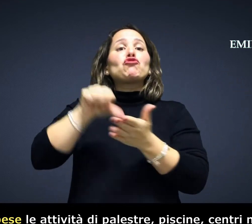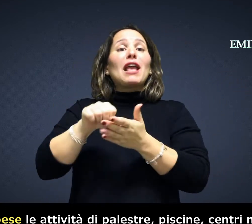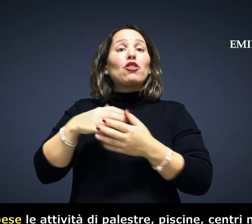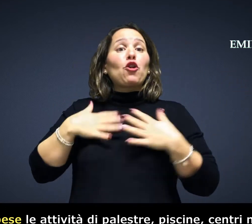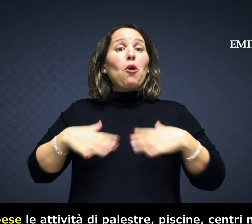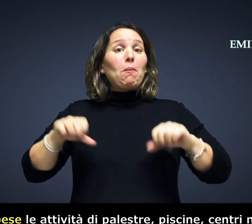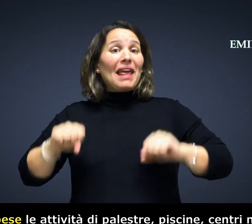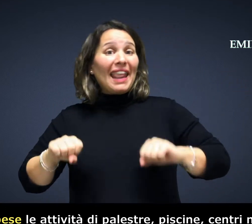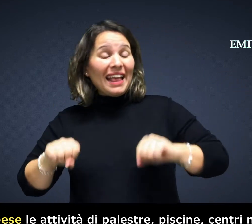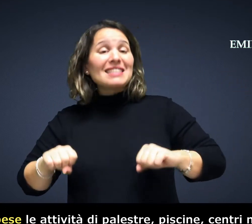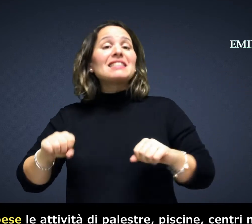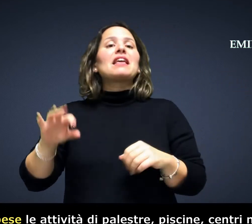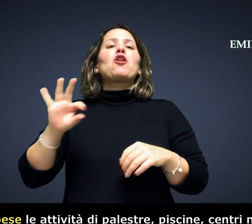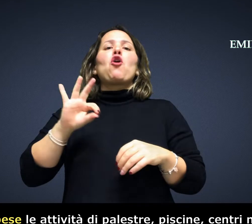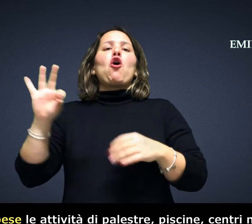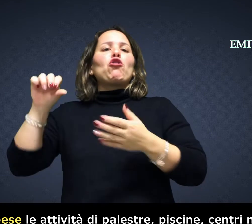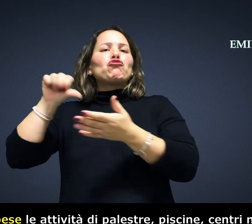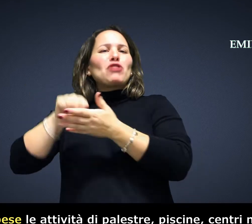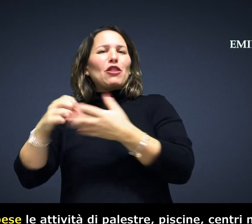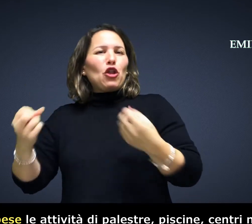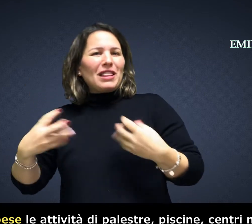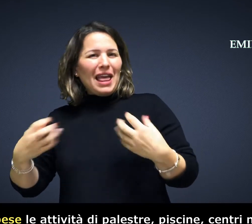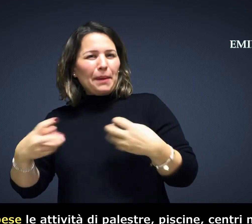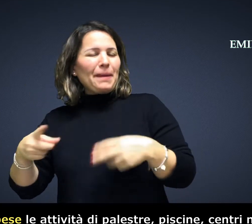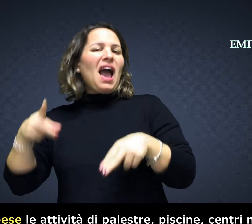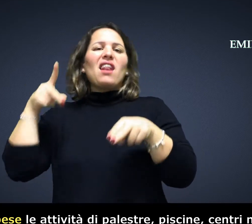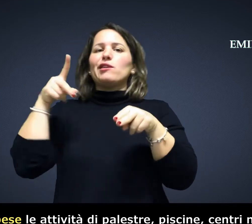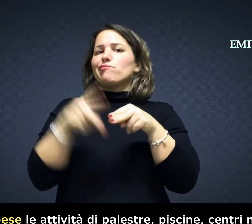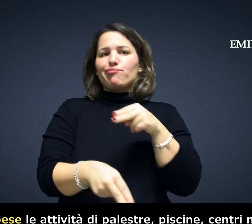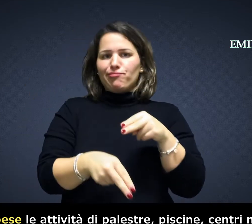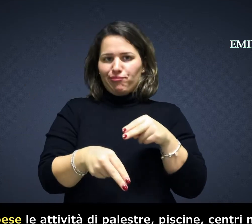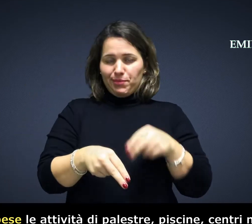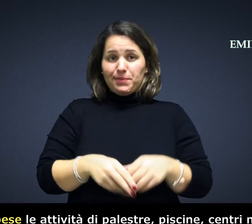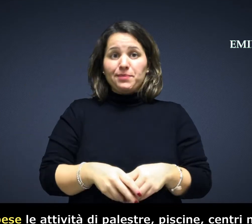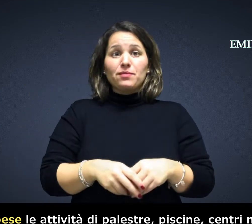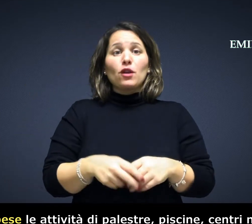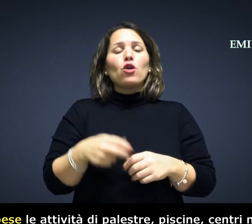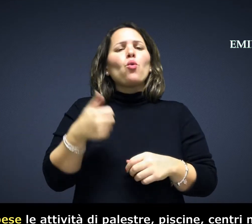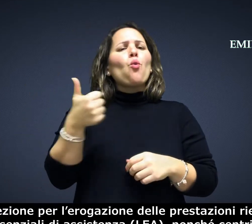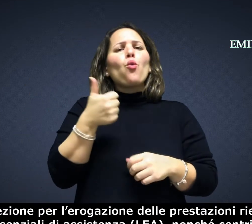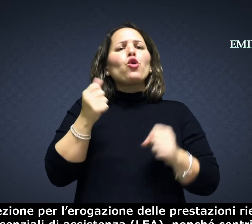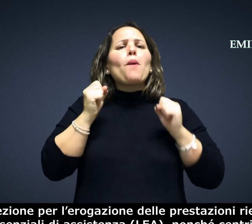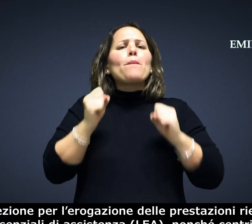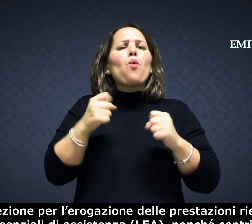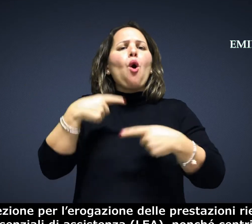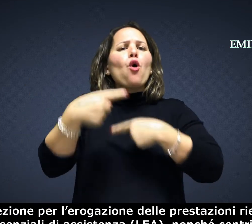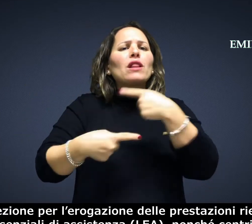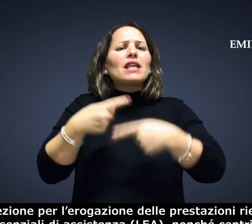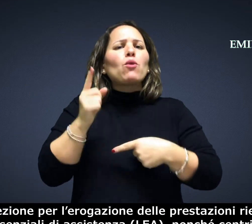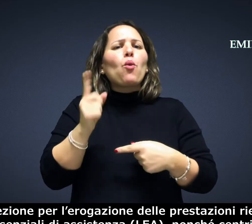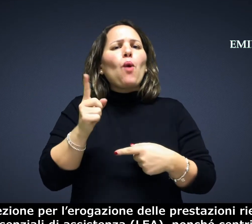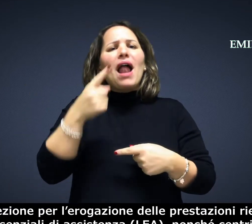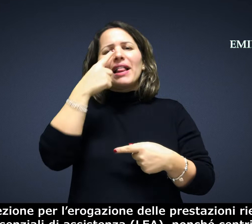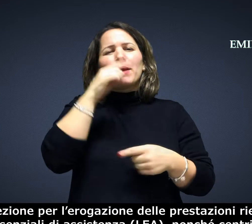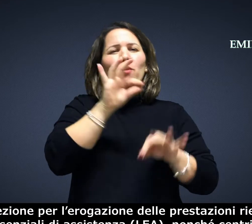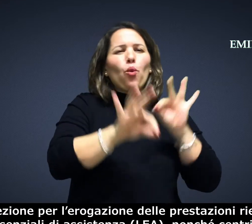Sono sospese le attività di palestre, piscine, centri natatori, centri benessere, centri termali, fatta eccezione per l'erogazione